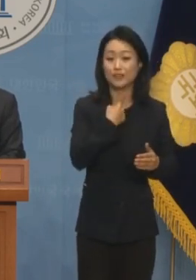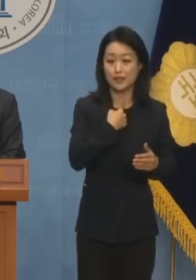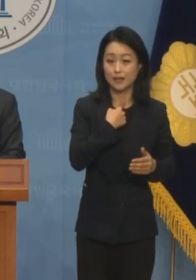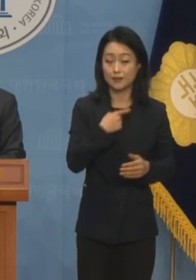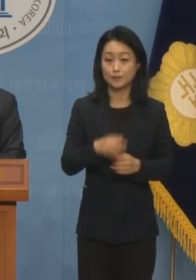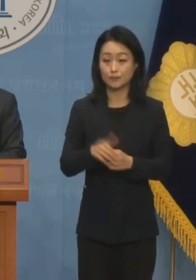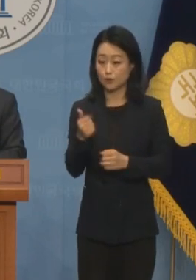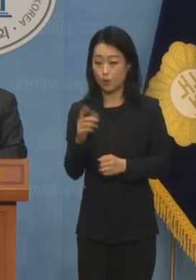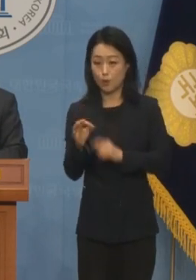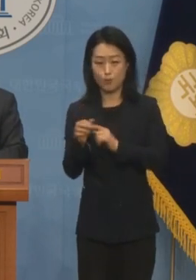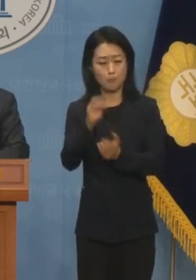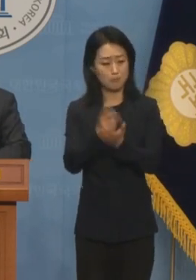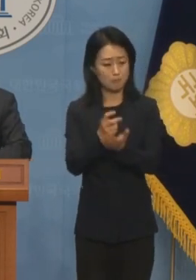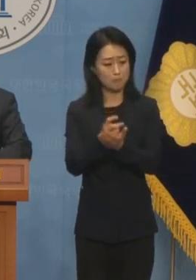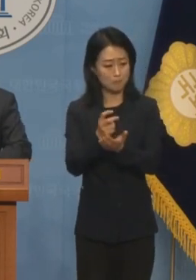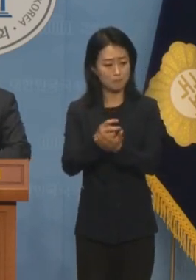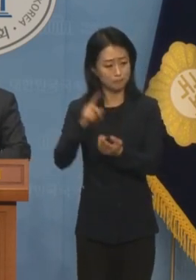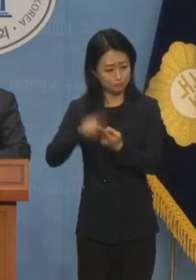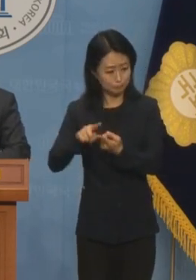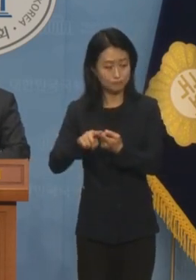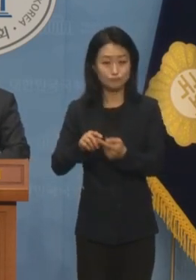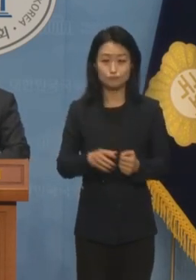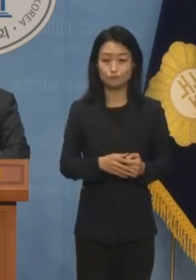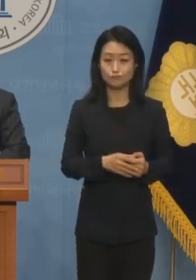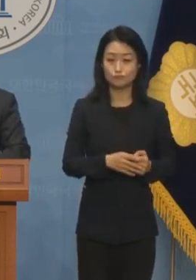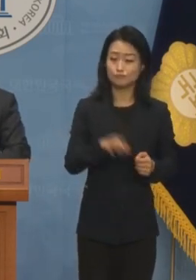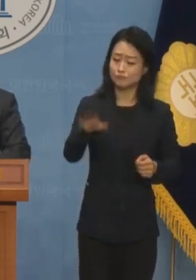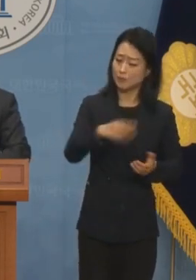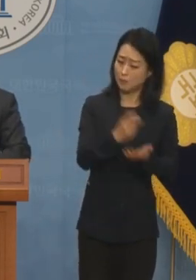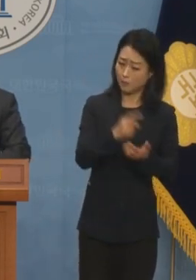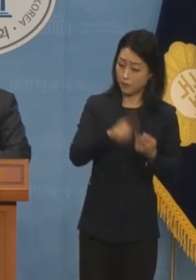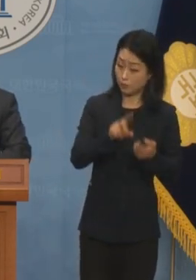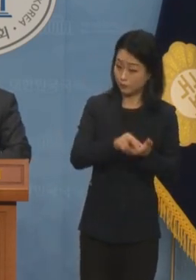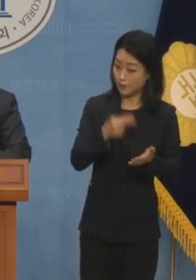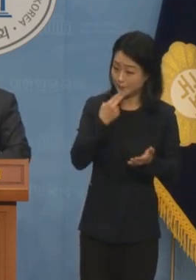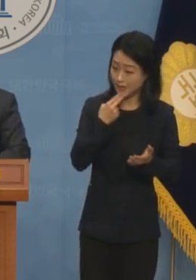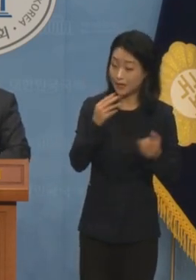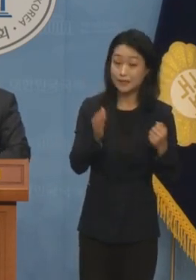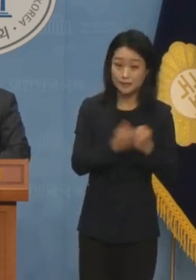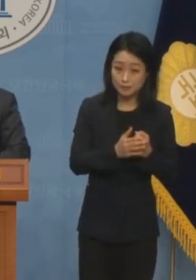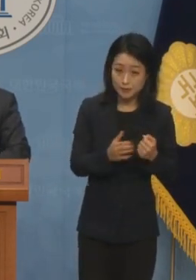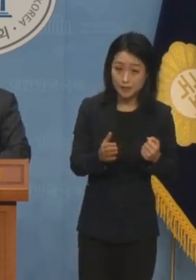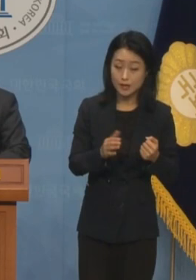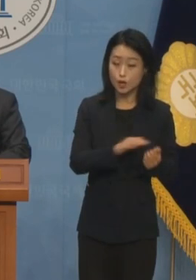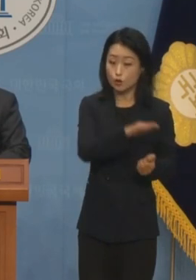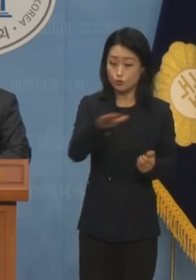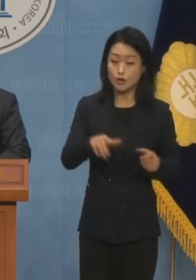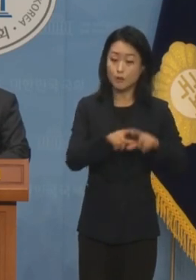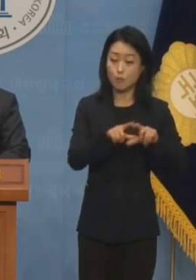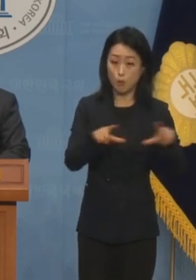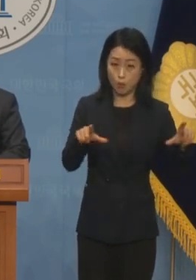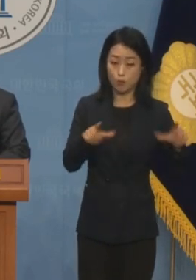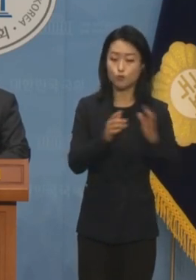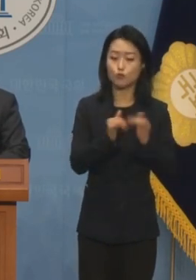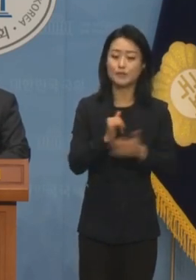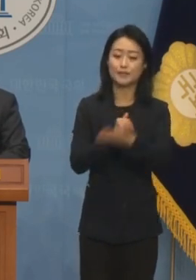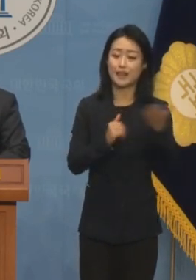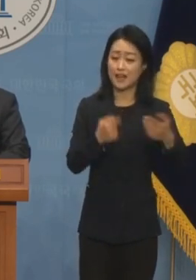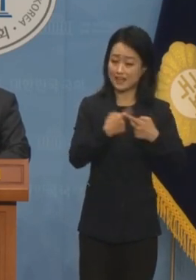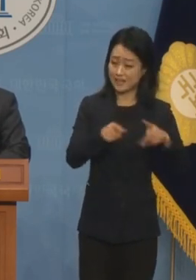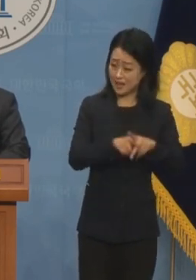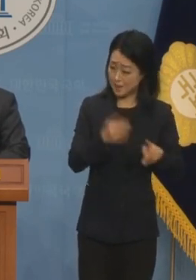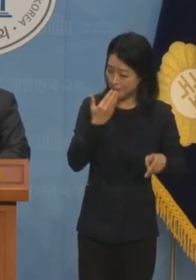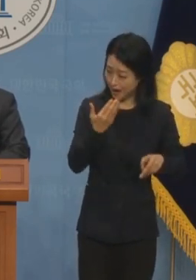법상으로 나오는 건데 노정면 의원입니다. 그러니까 법적으로 문제가 없다는 것을 우리 일반적으로 국민들이 이해를